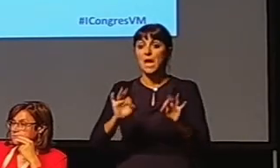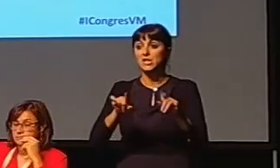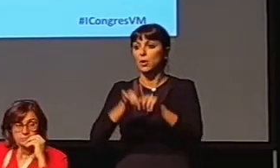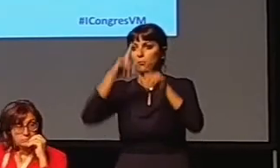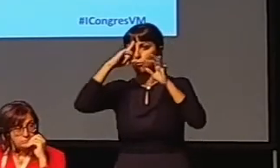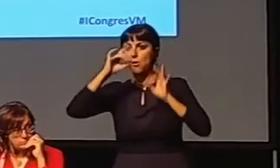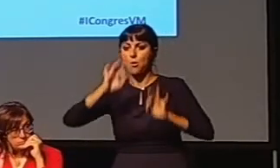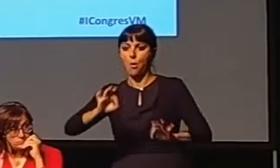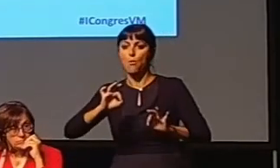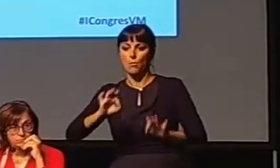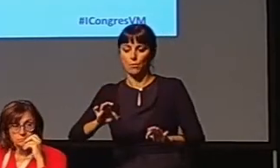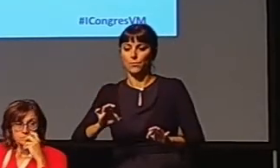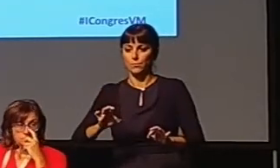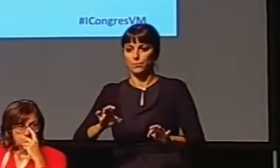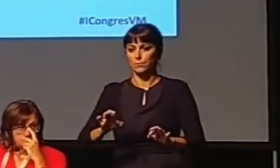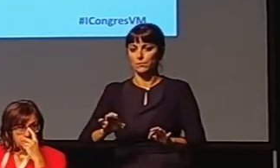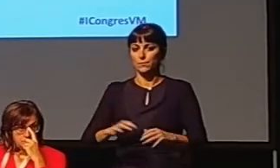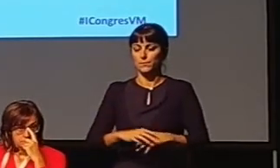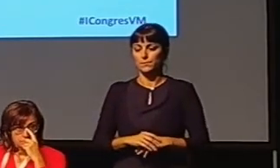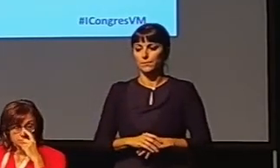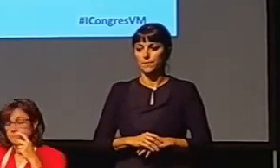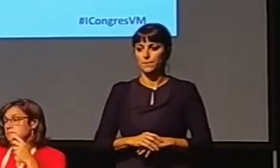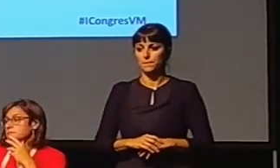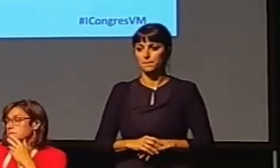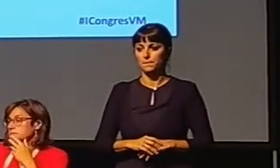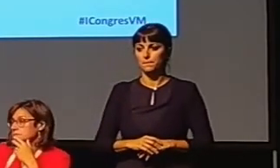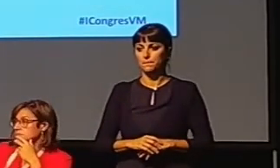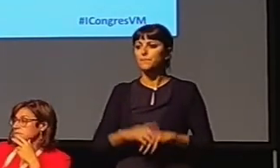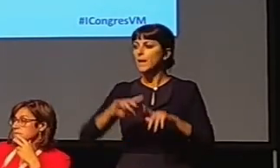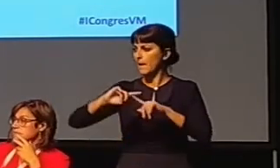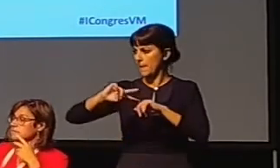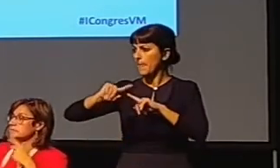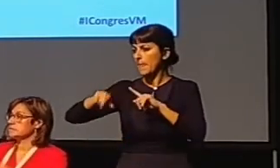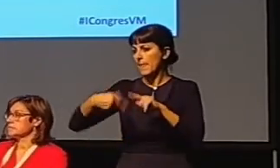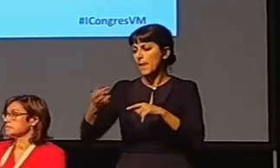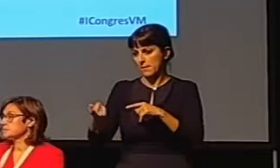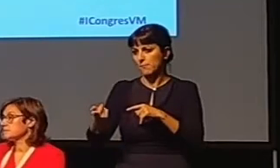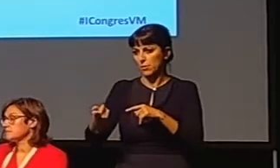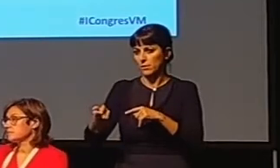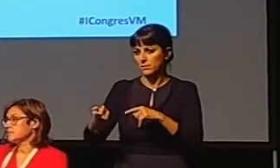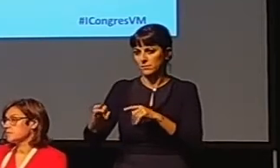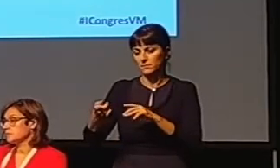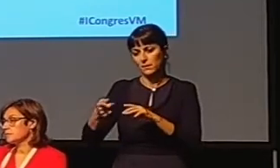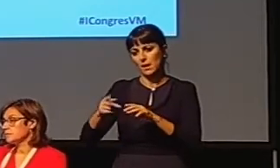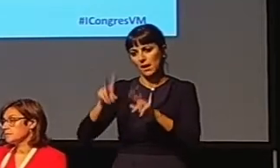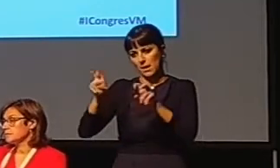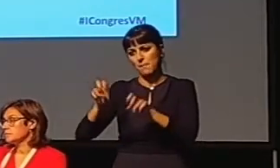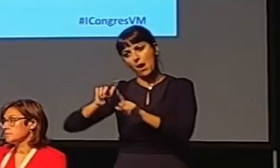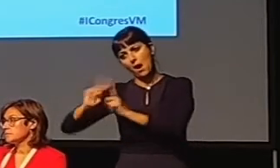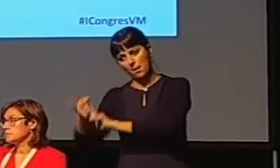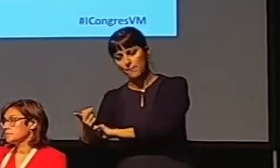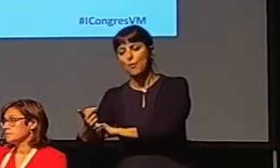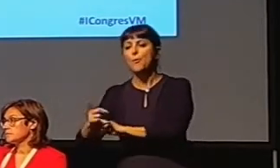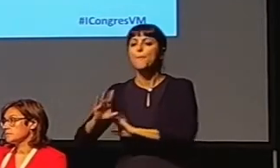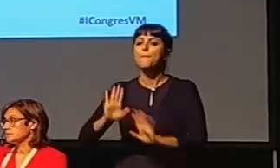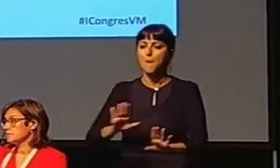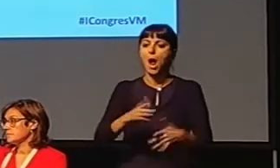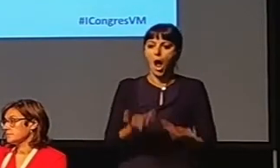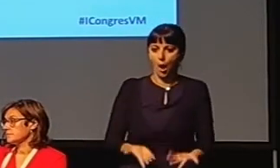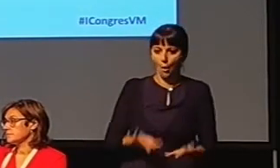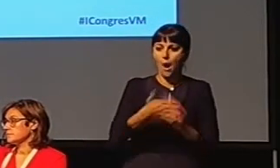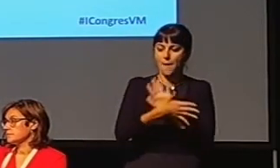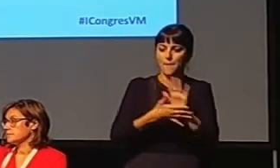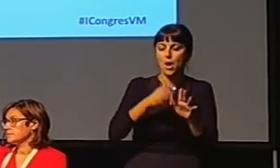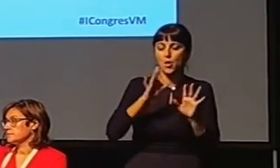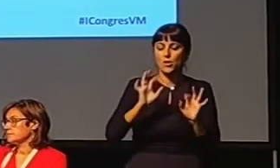lògica, ara després baixaré en algunes de les qüestions, però bàsicament té que veure amb la mateixa lògica